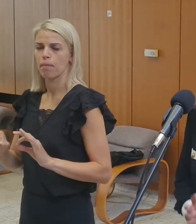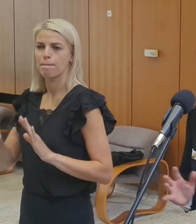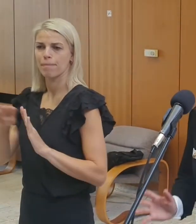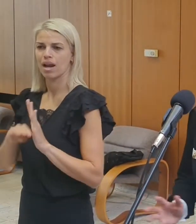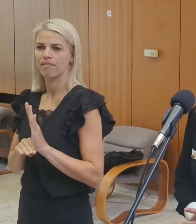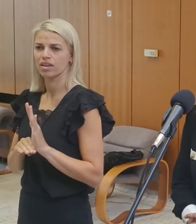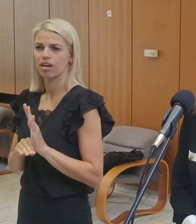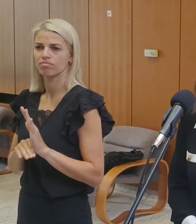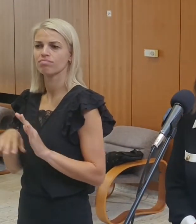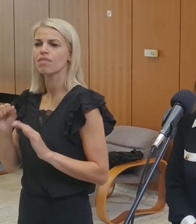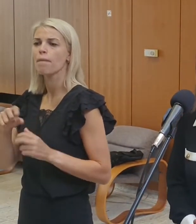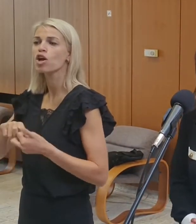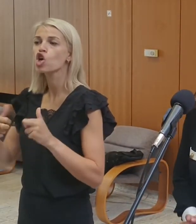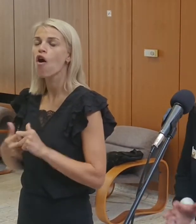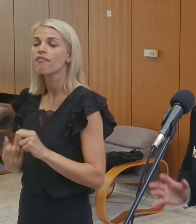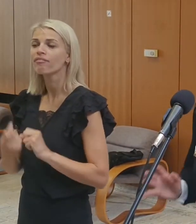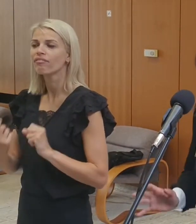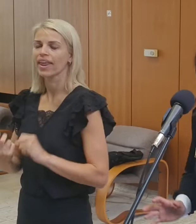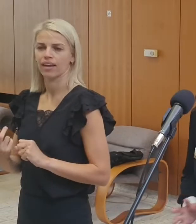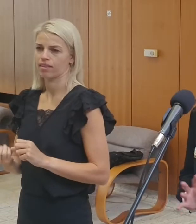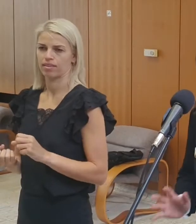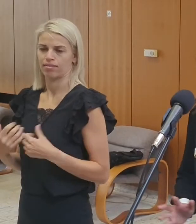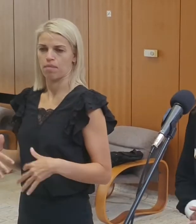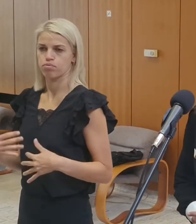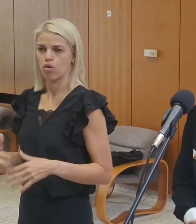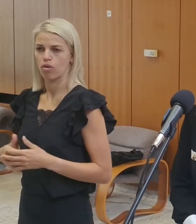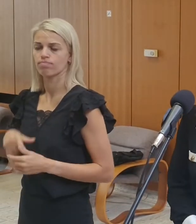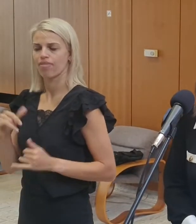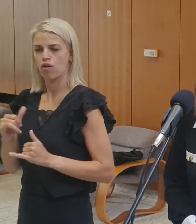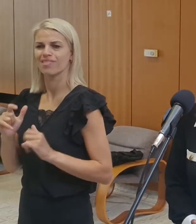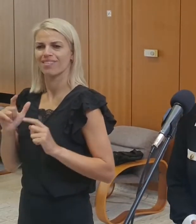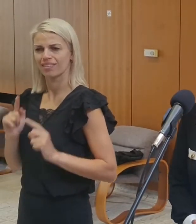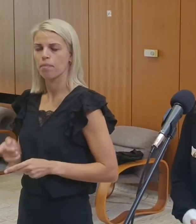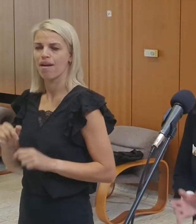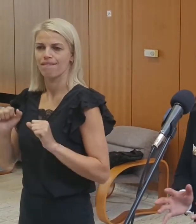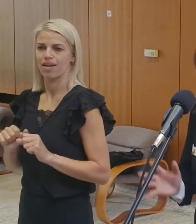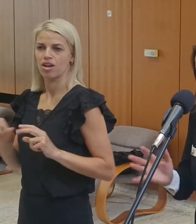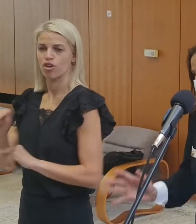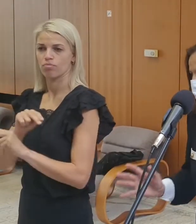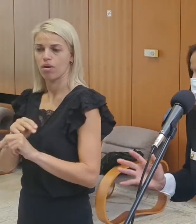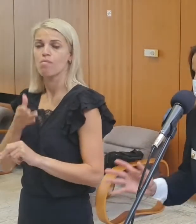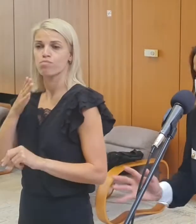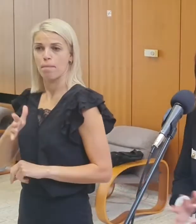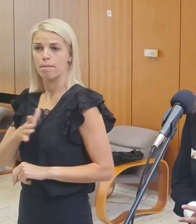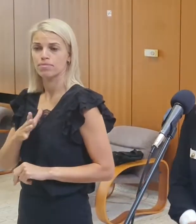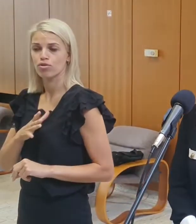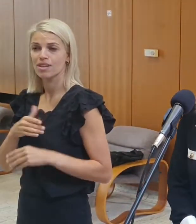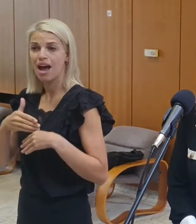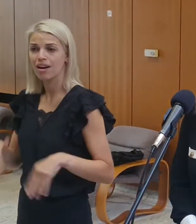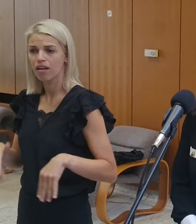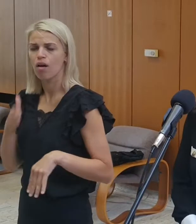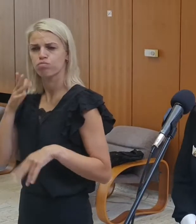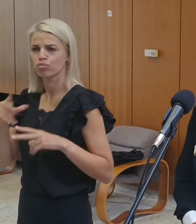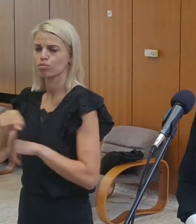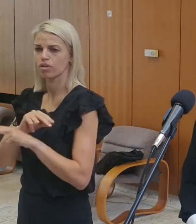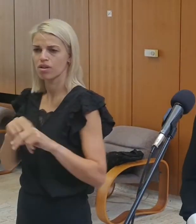priestor na takéto konfliktné situácie. To si myslím, že treba spraviť a o tom sa treba naozaj vážne rozprávať. viem, že bude bezpečnostná rada, určite sa budeme tam rozprávať tiež na ne a